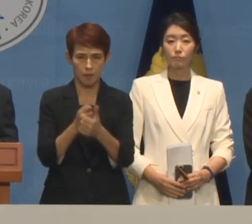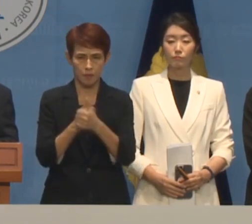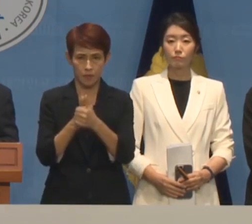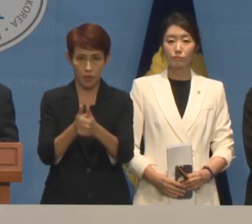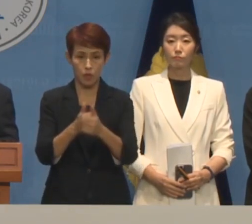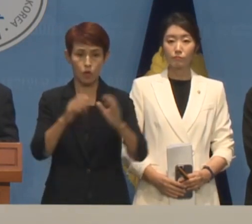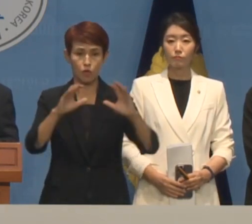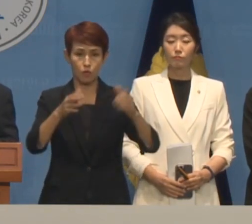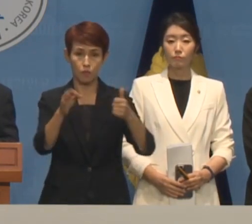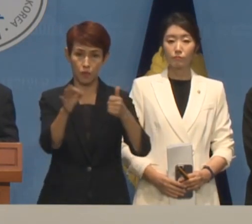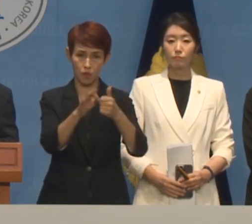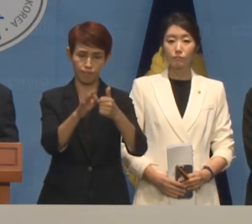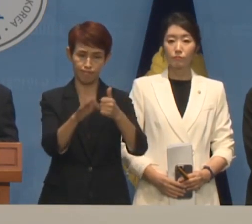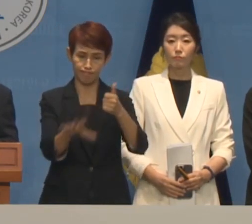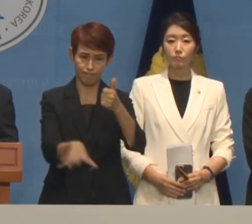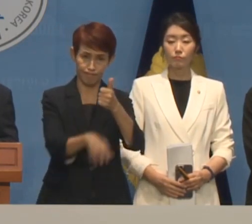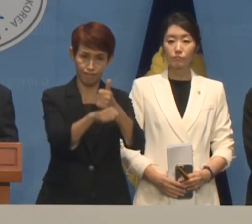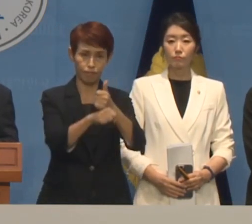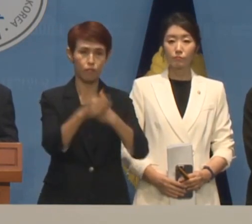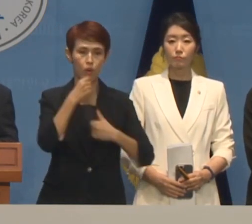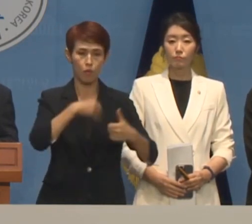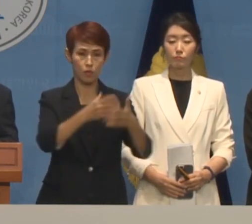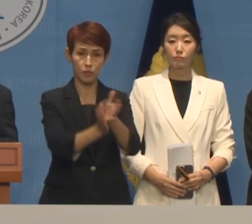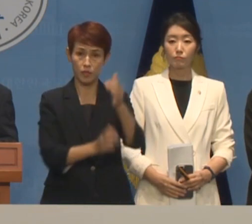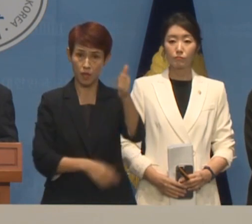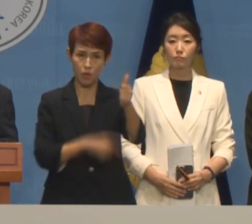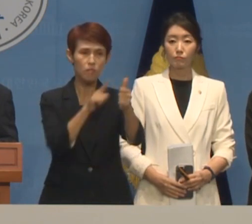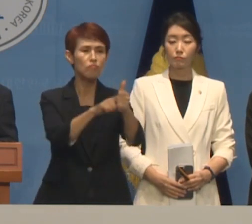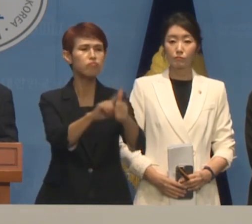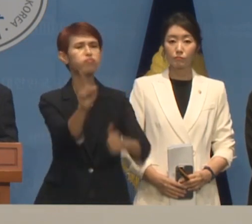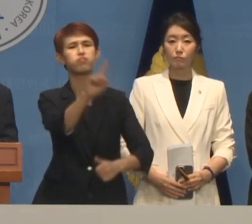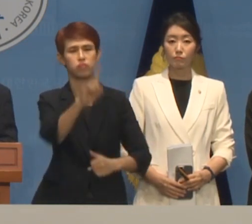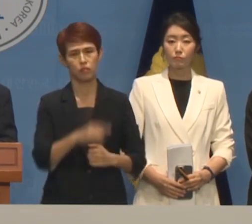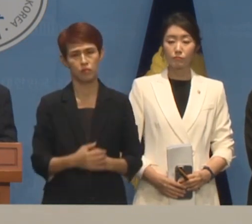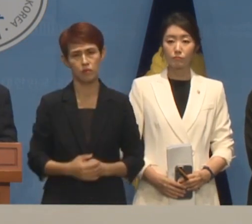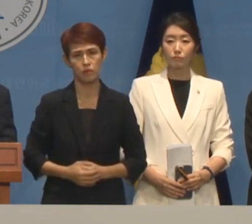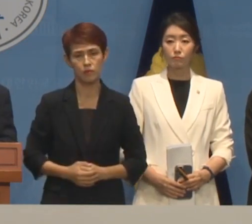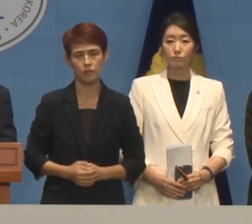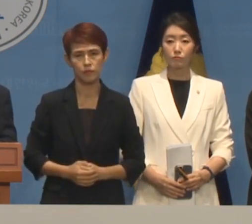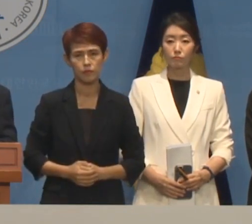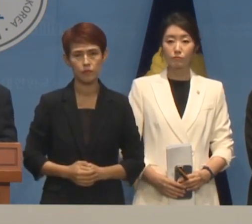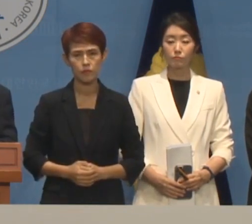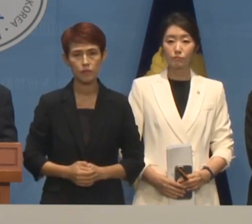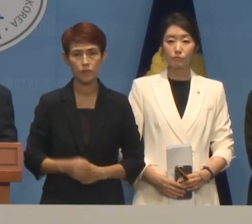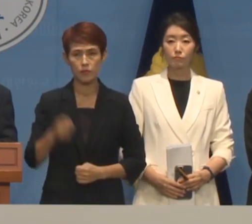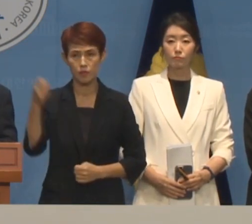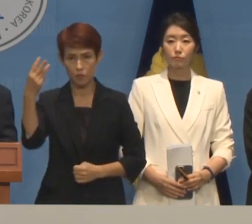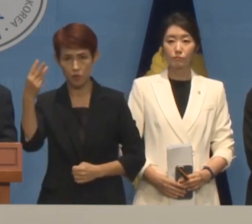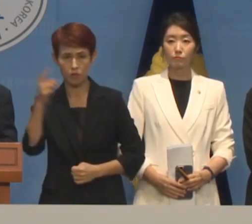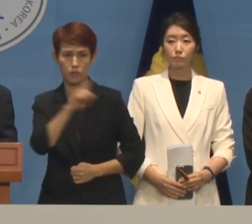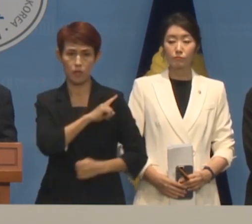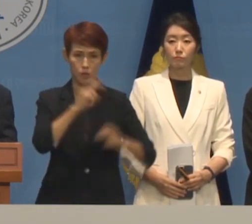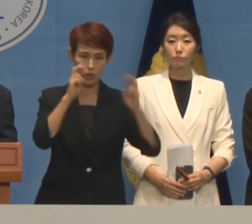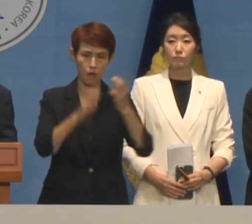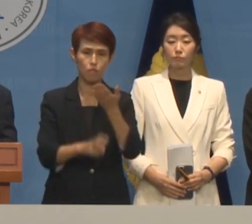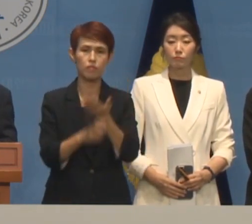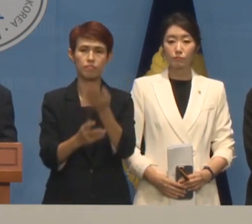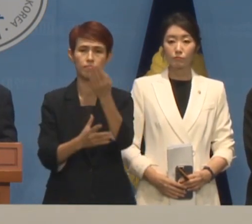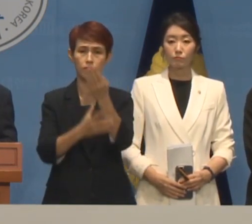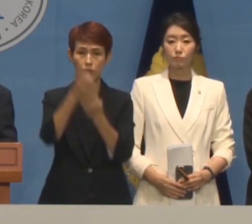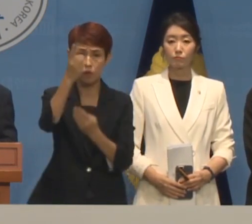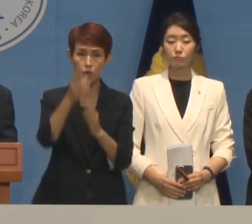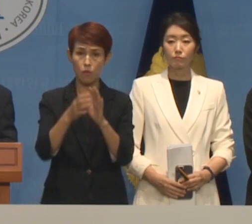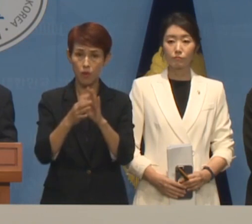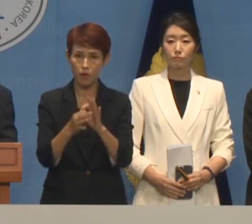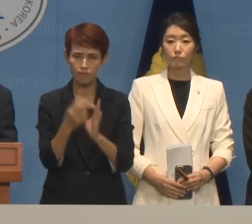국민연금을 관장하는 보건복지부 장관은 무엇을 하고 있습니까? 삼성물산과 제일모직 불법 합병 관련